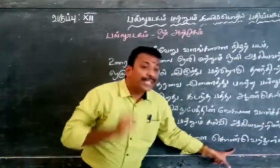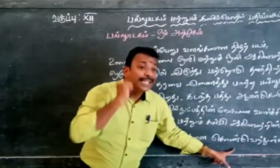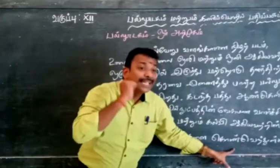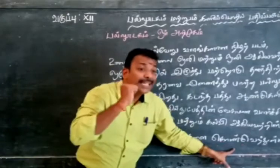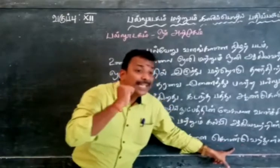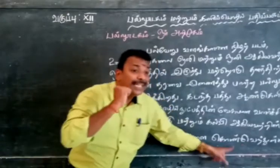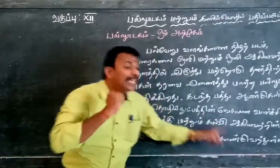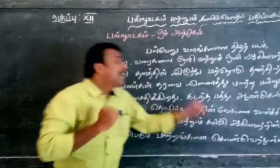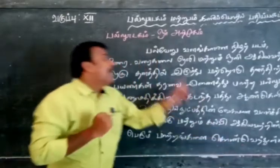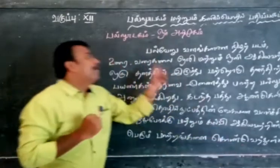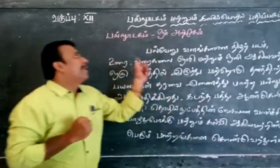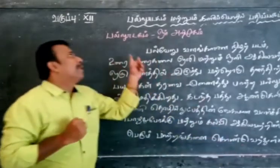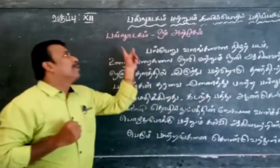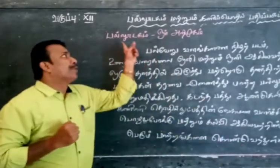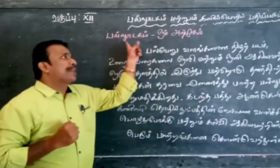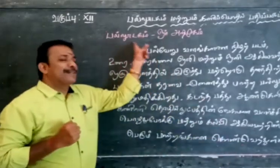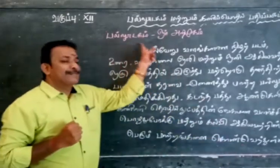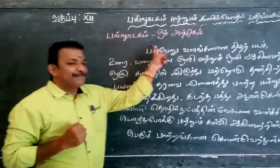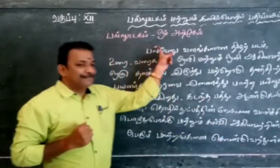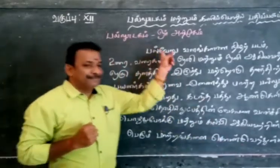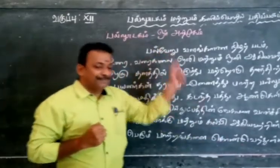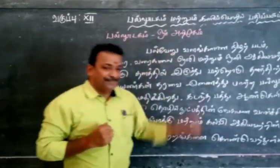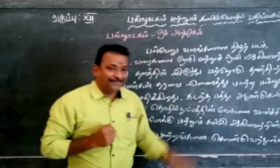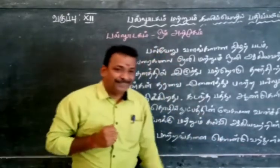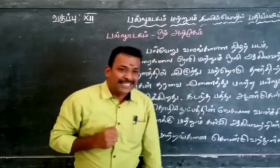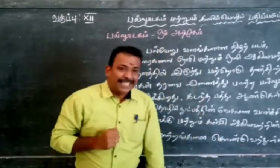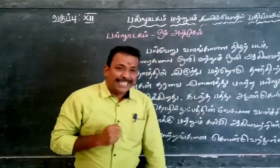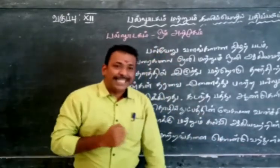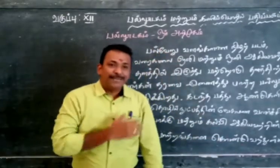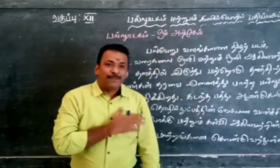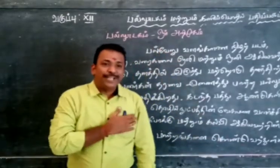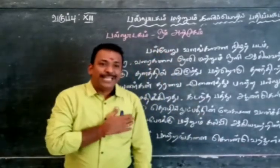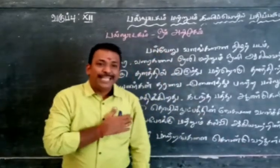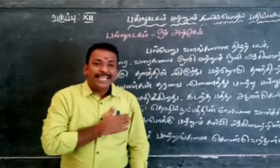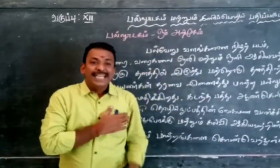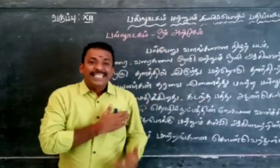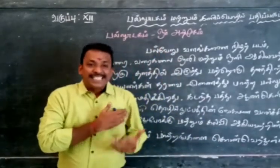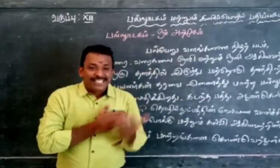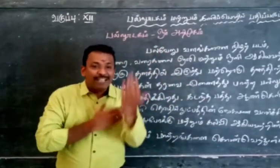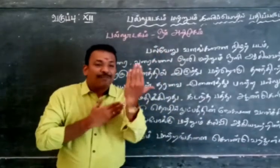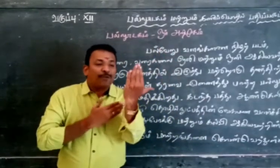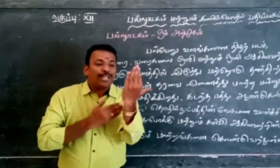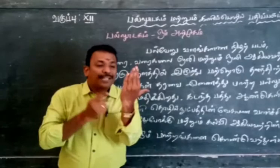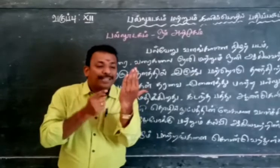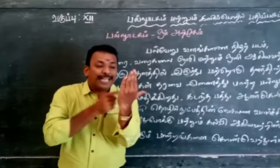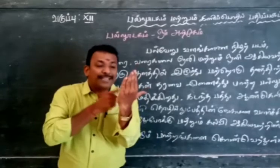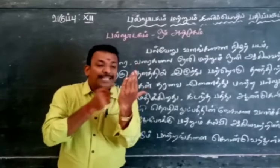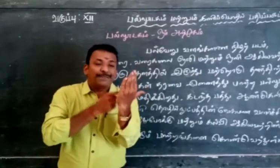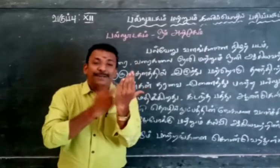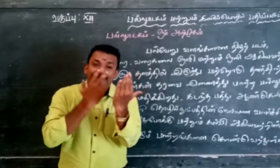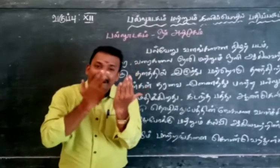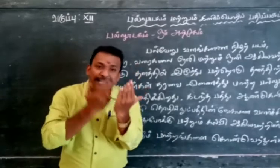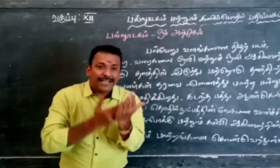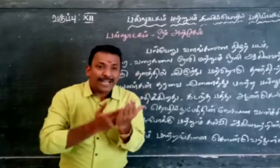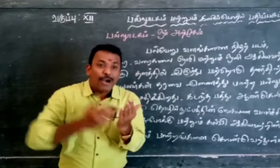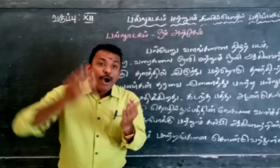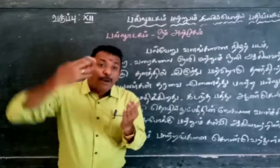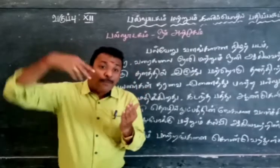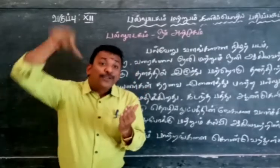எது? பல்லூடகம். இன்னைக்கு நம்முடைய செல்போன்ல இருந்து எல்லாத்தையும் நம்ம பார்க்கலாம்.